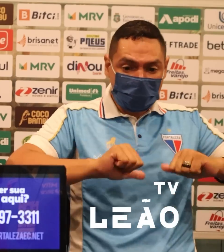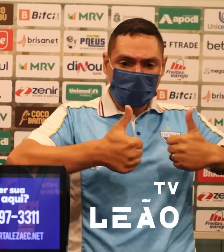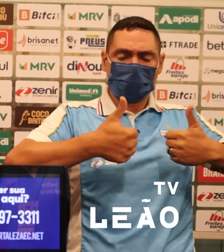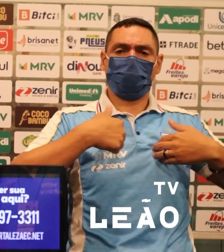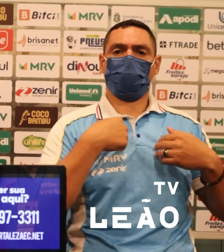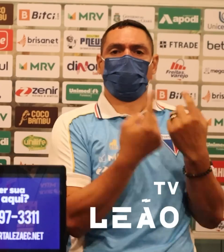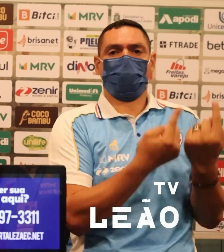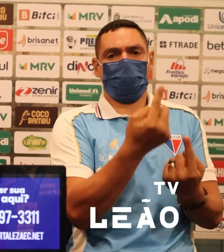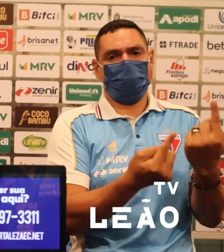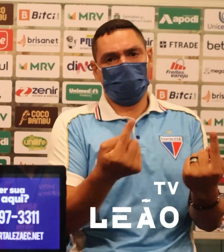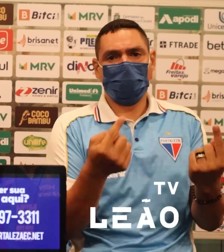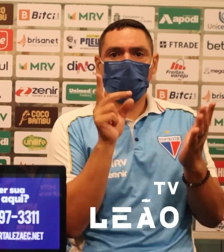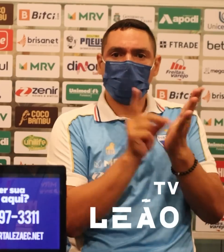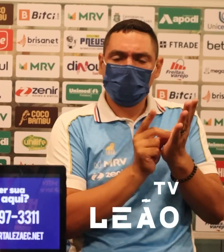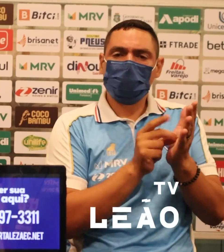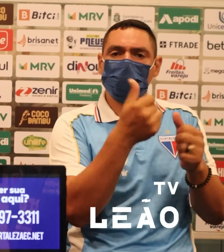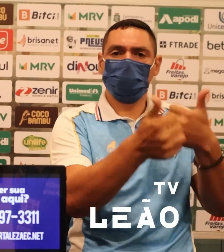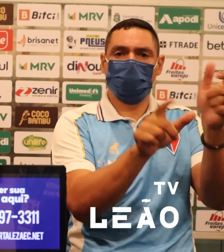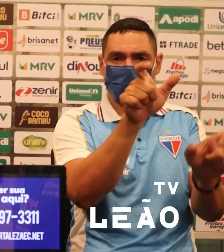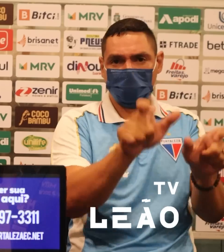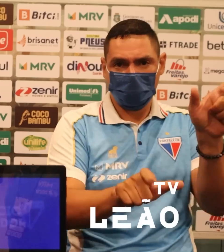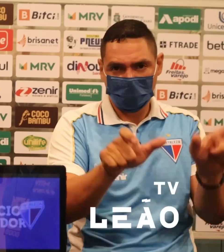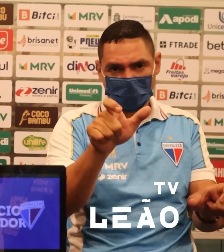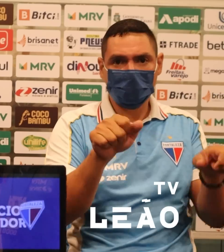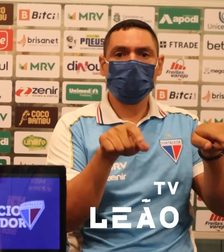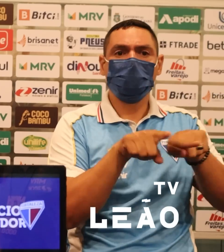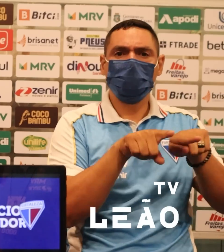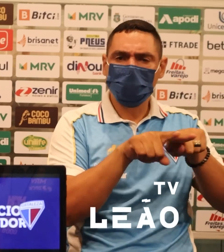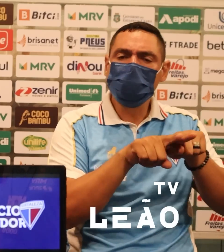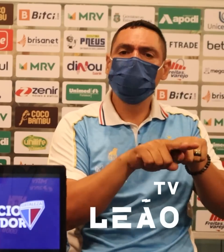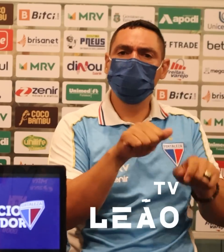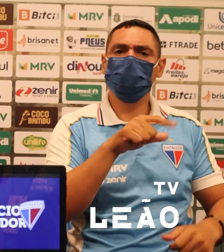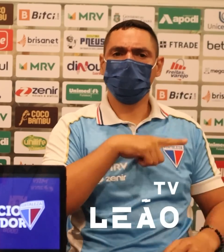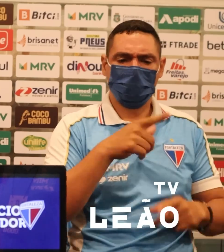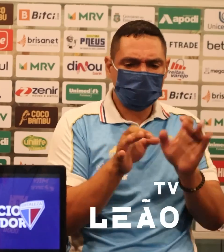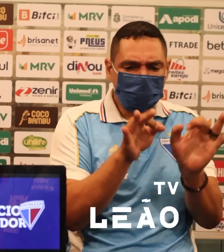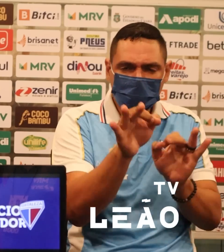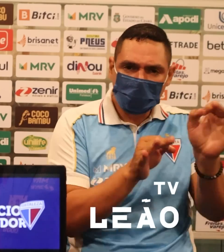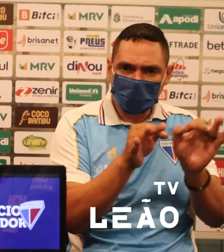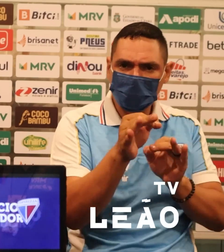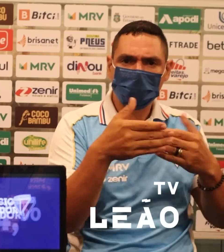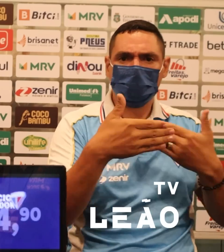de cada uno de nuestros atletas y planificar